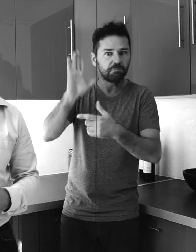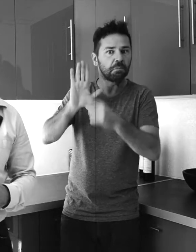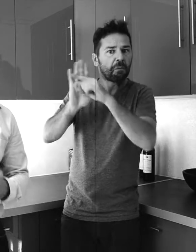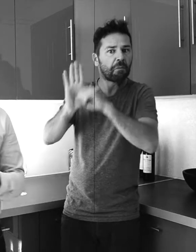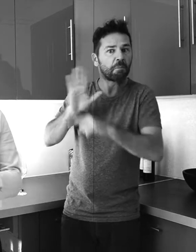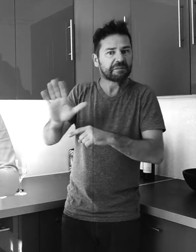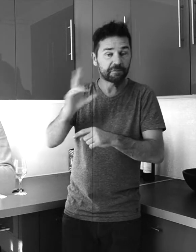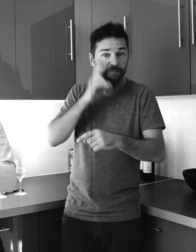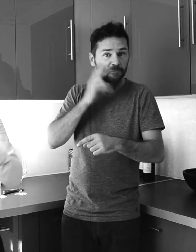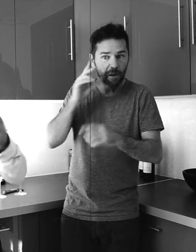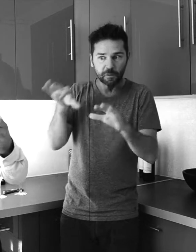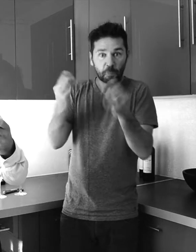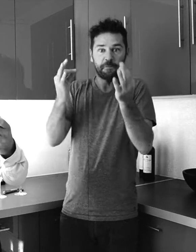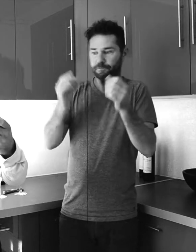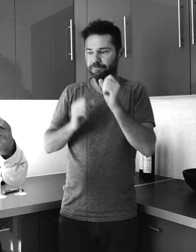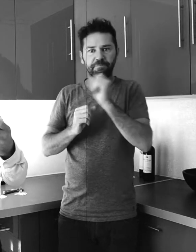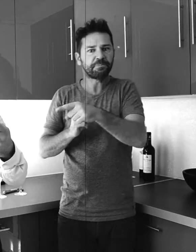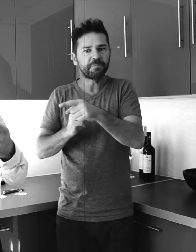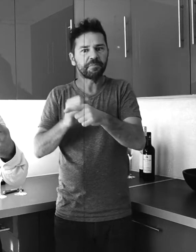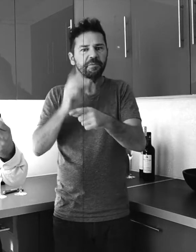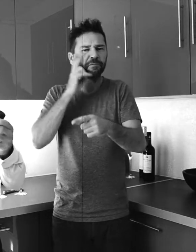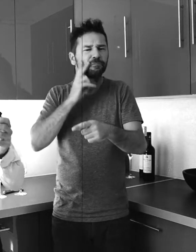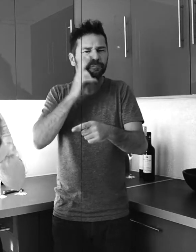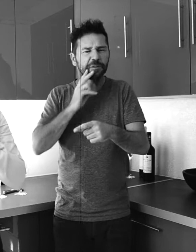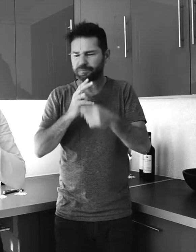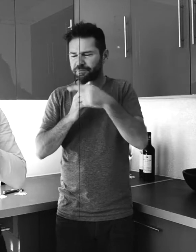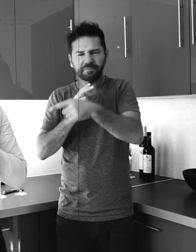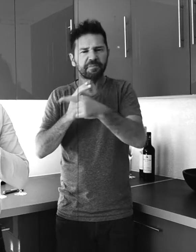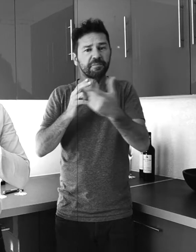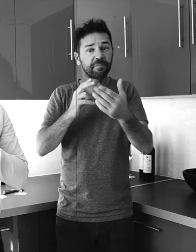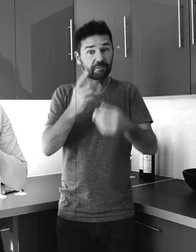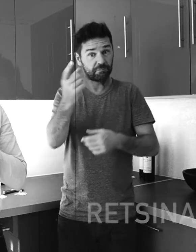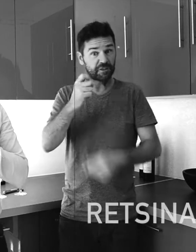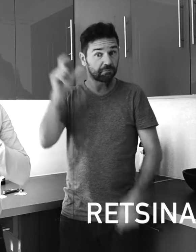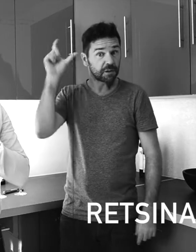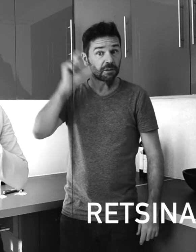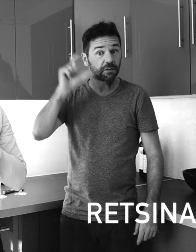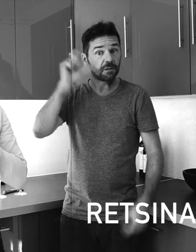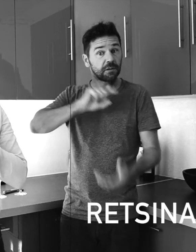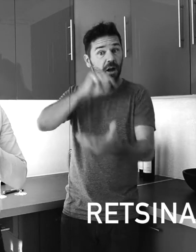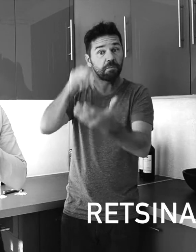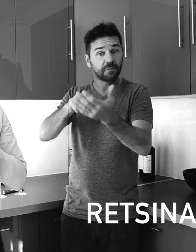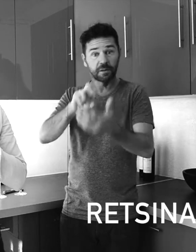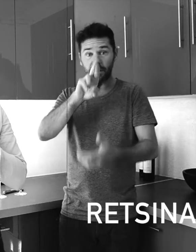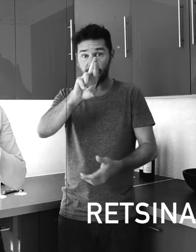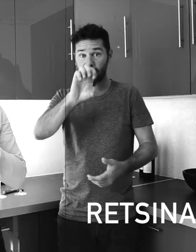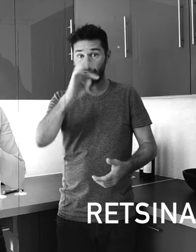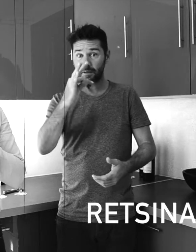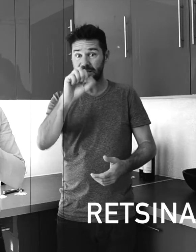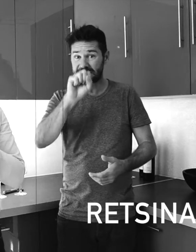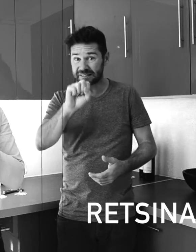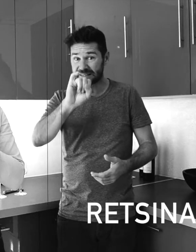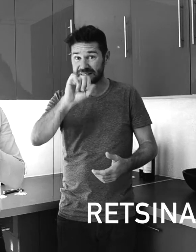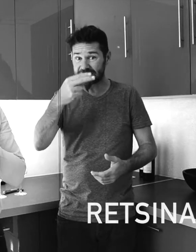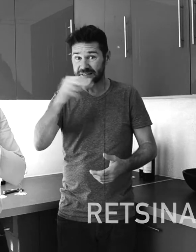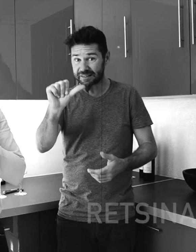de ce vin. On vous a trouvé un vin grec, Retsina. Donc ce